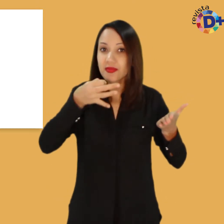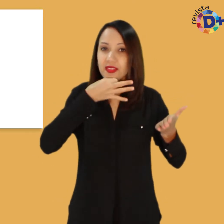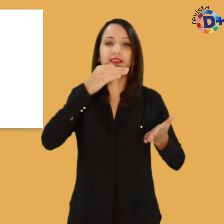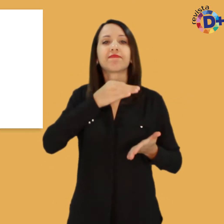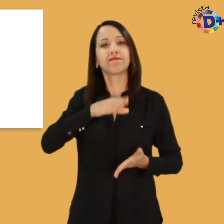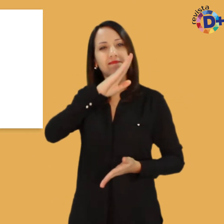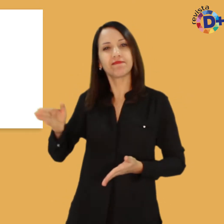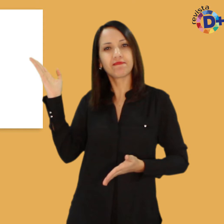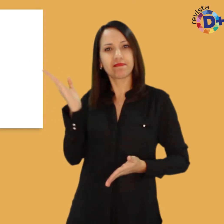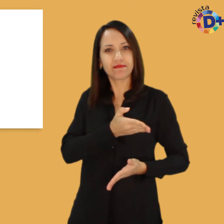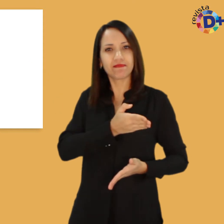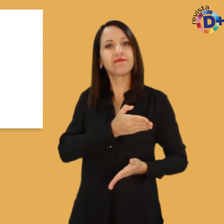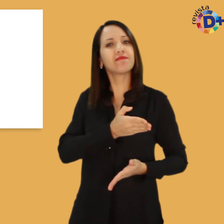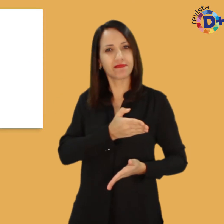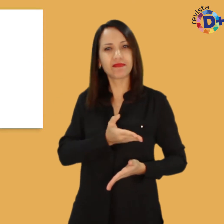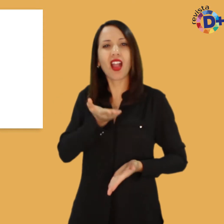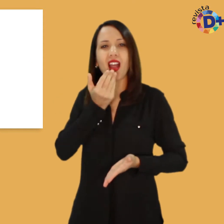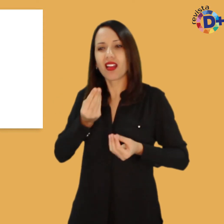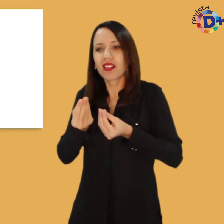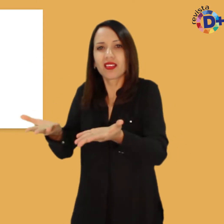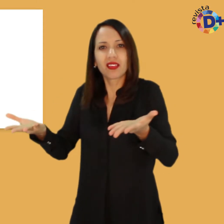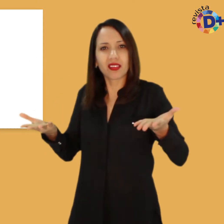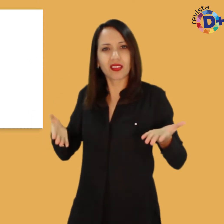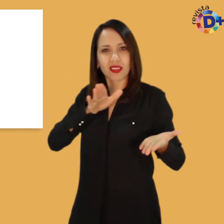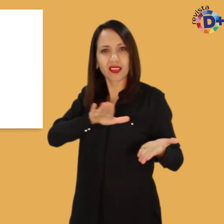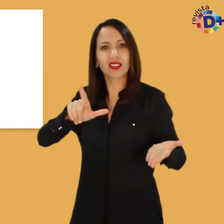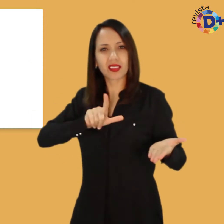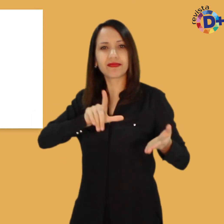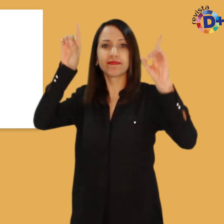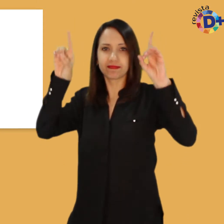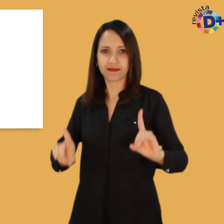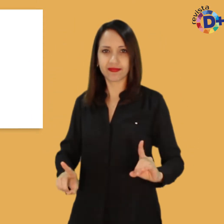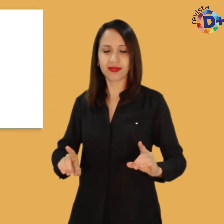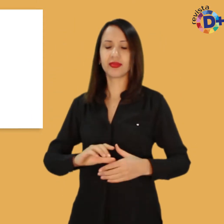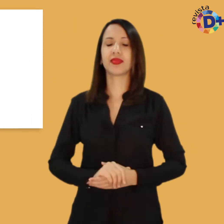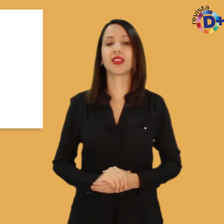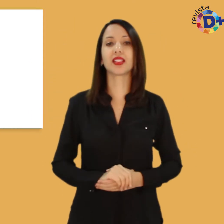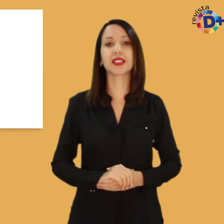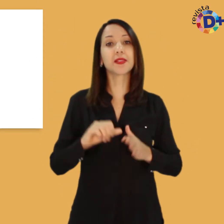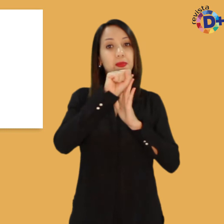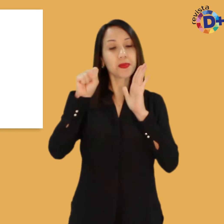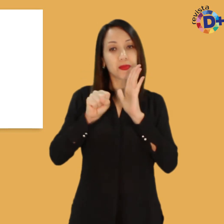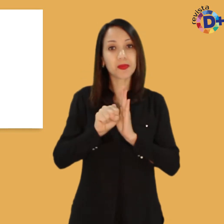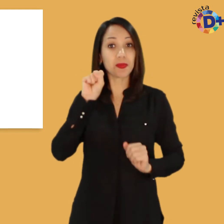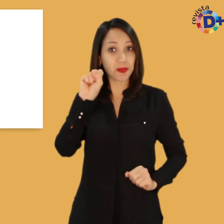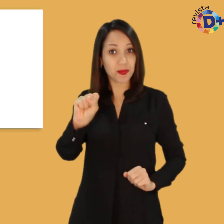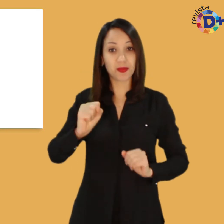de alimentar toda criança disforme. No século VIII a.C., as leis